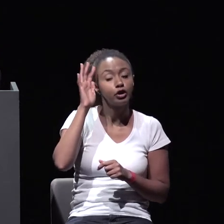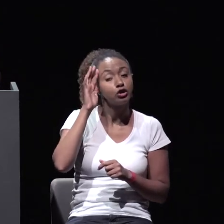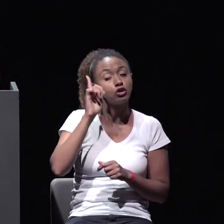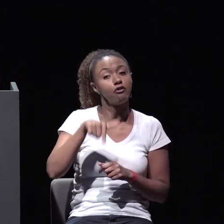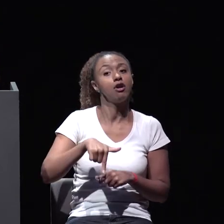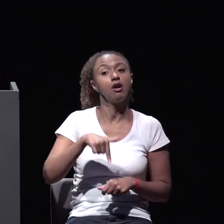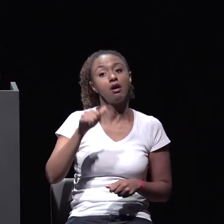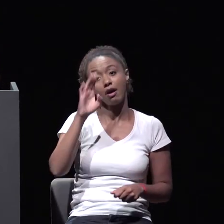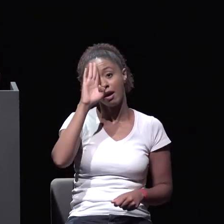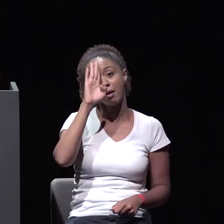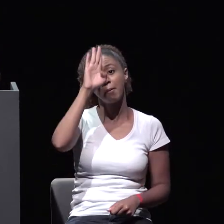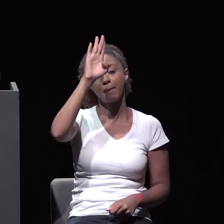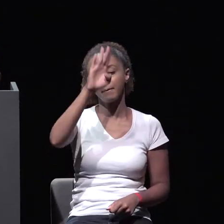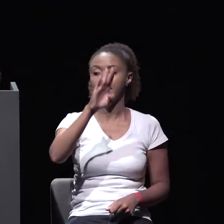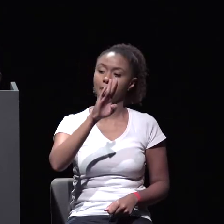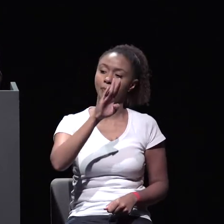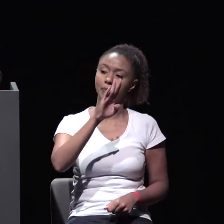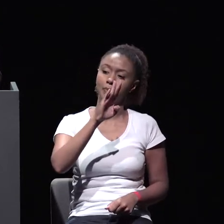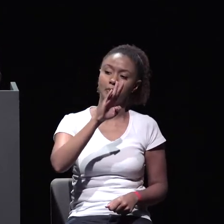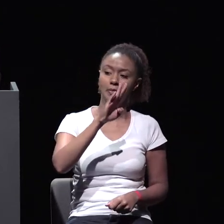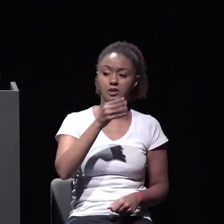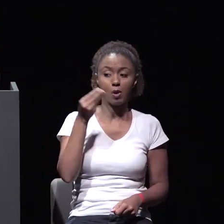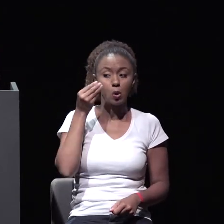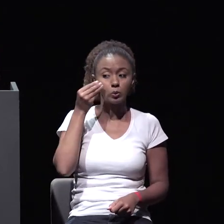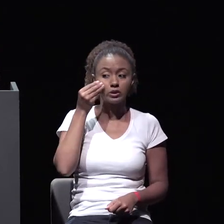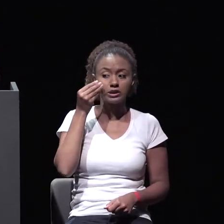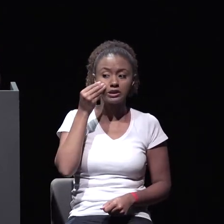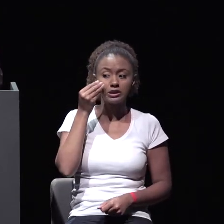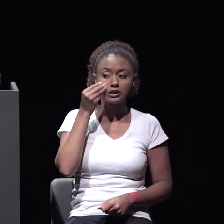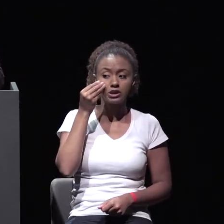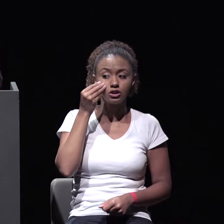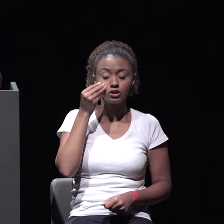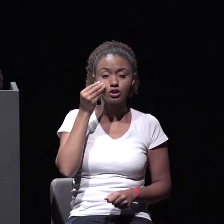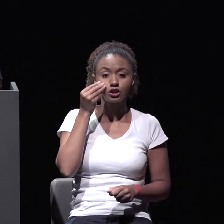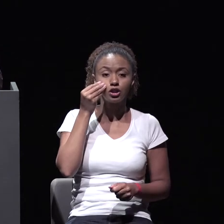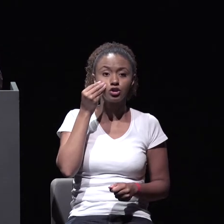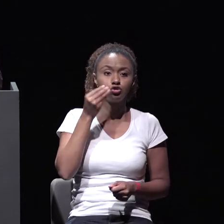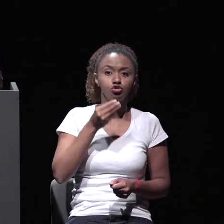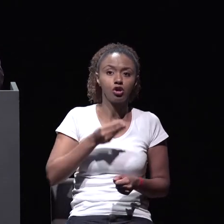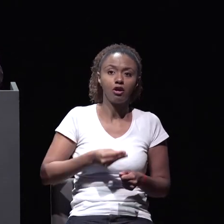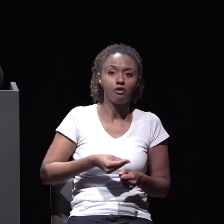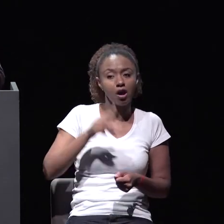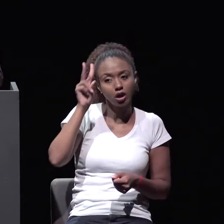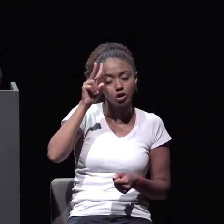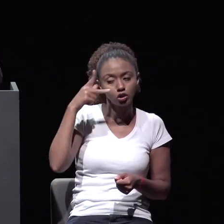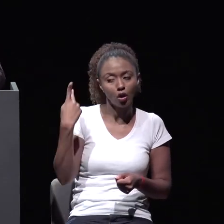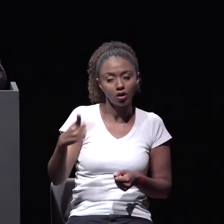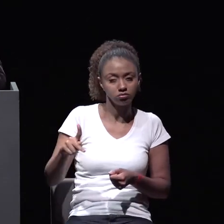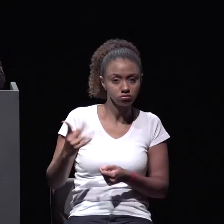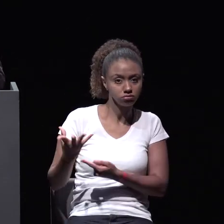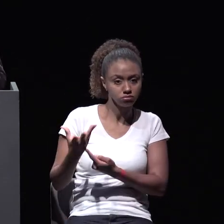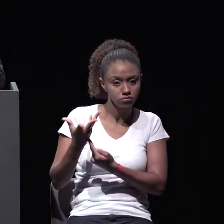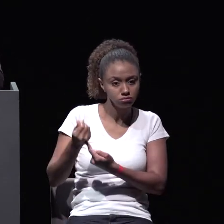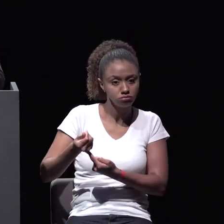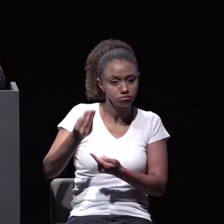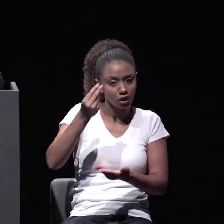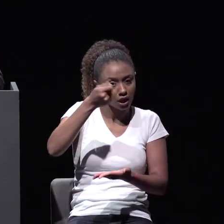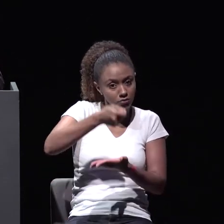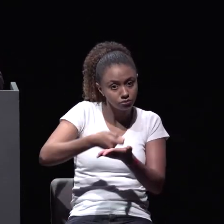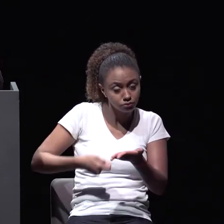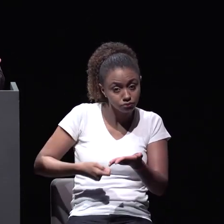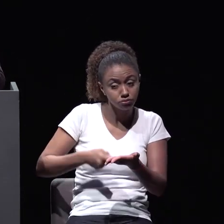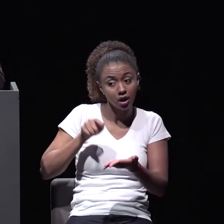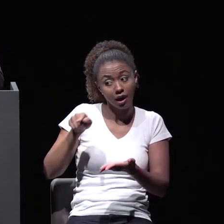principal da interpretação desse desse nessa biografia desse artista e é exatamente esta configuração